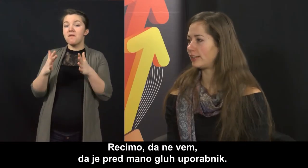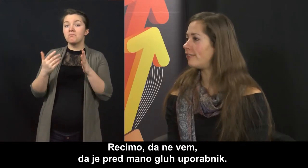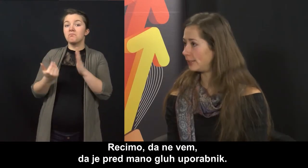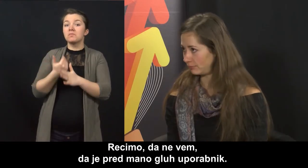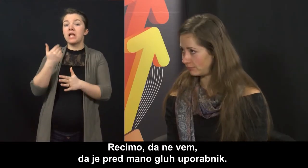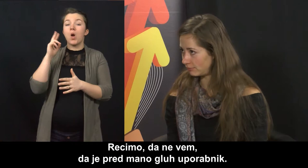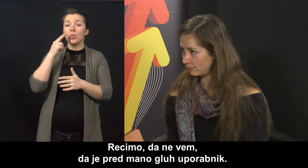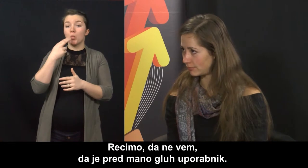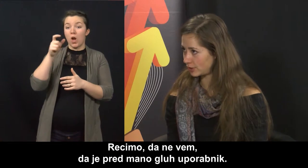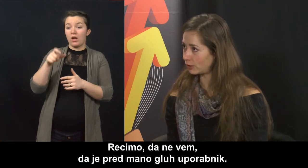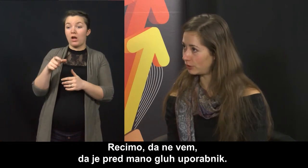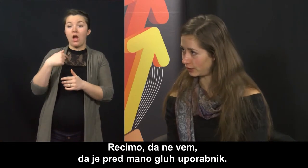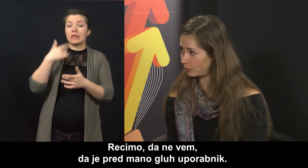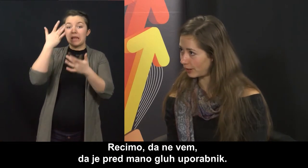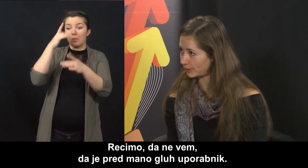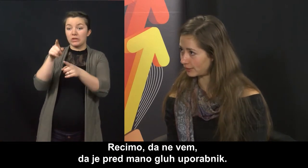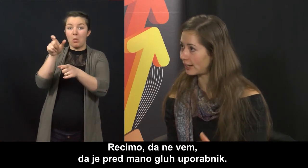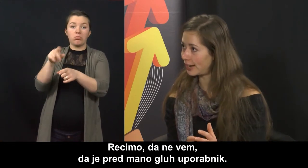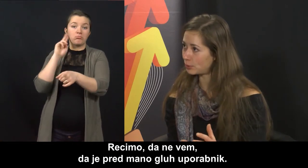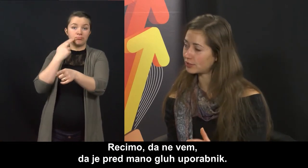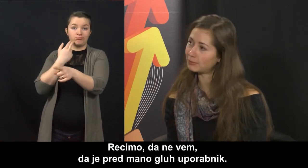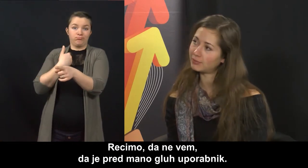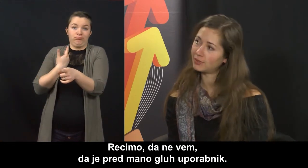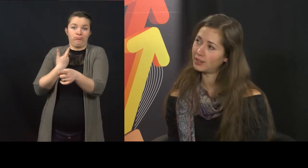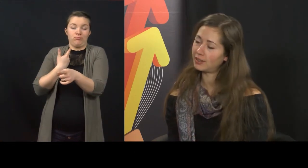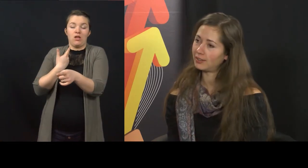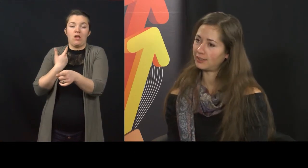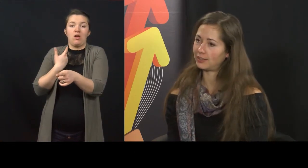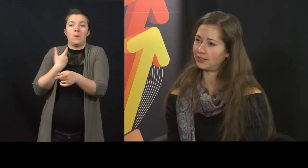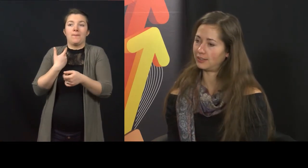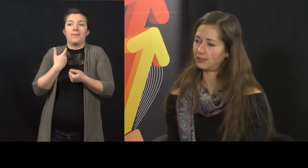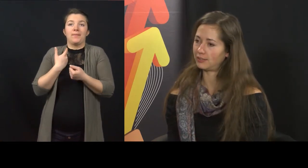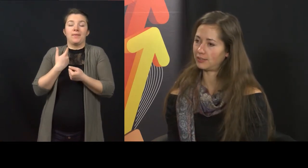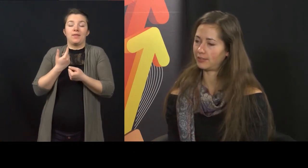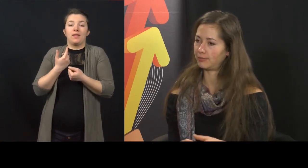Recimo, da ne vem za gluhega uporabnika, da ga ne poznam.